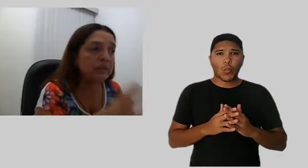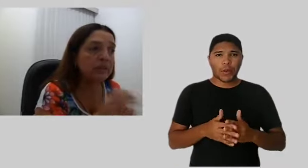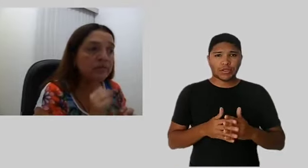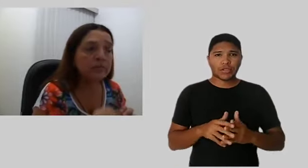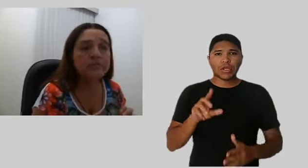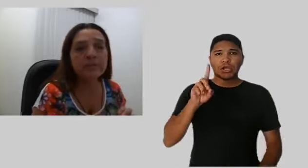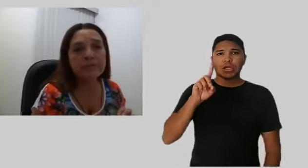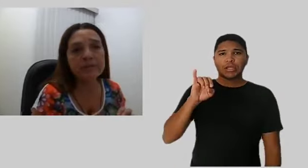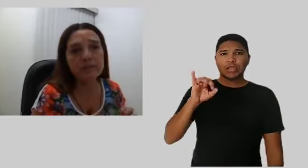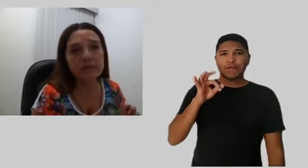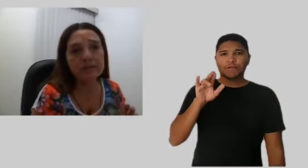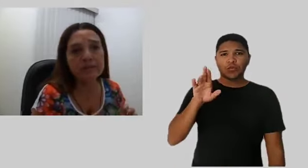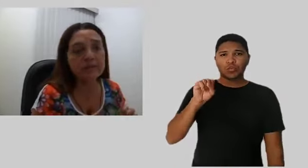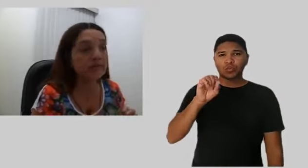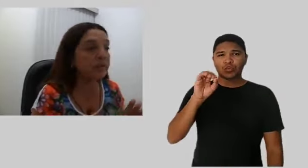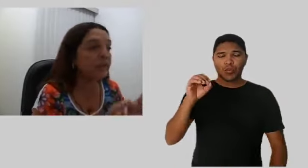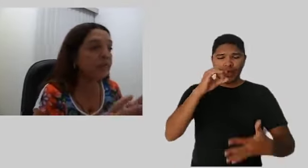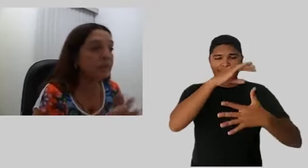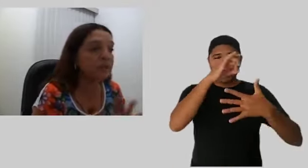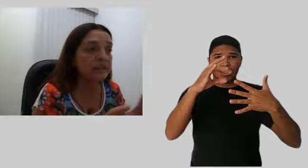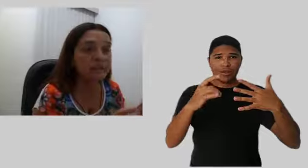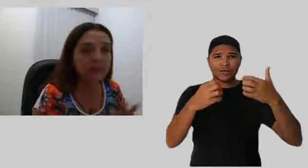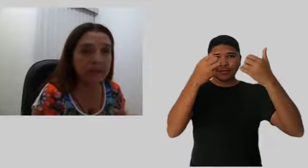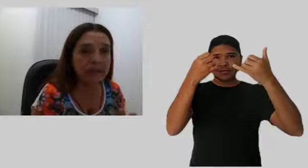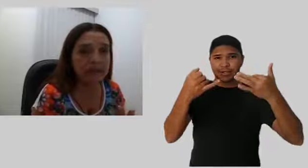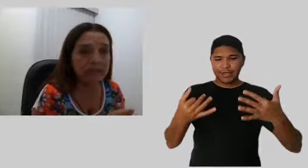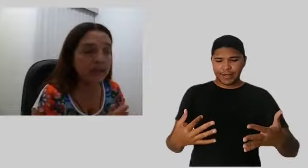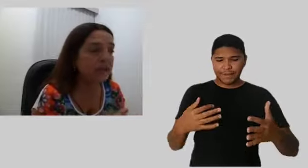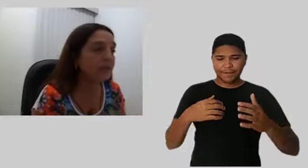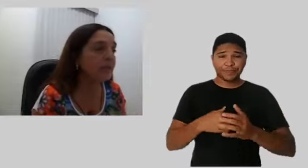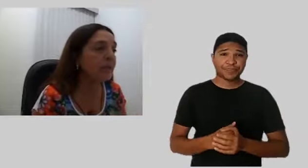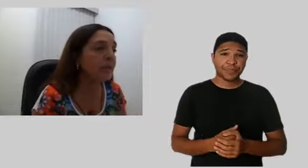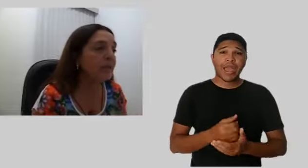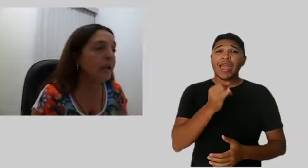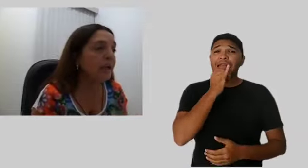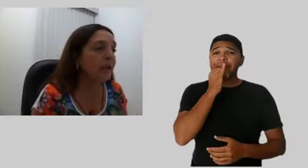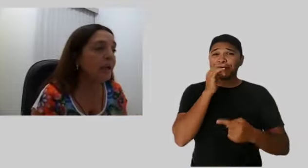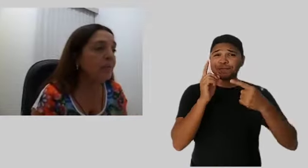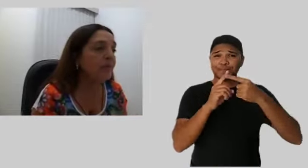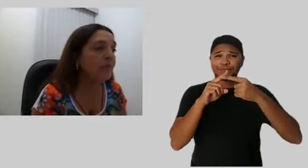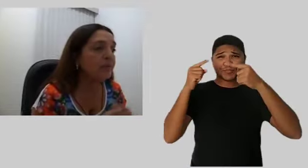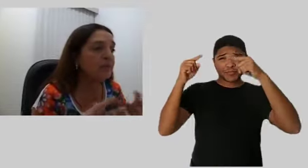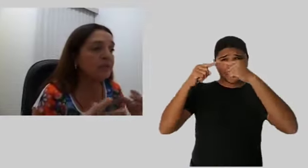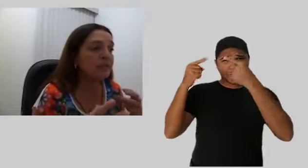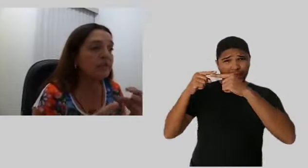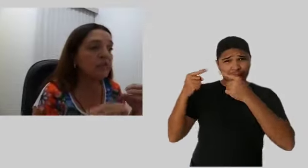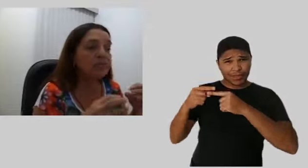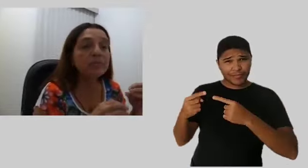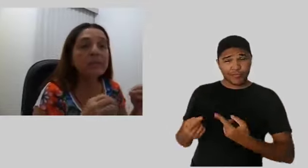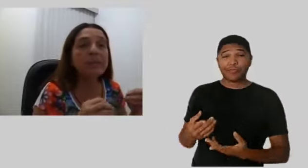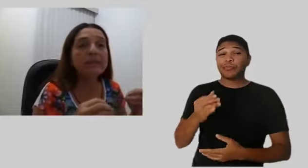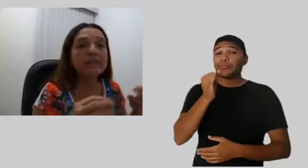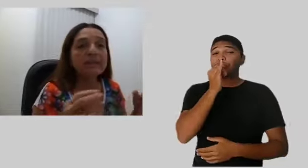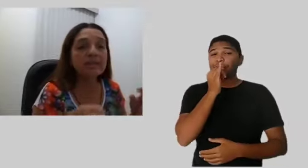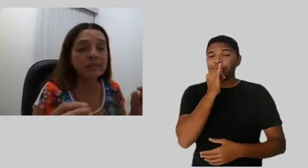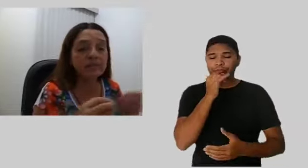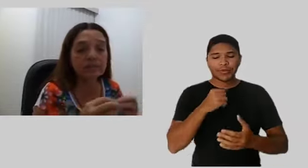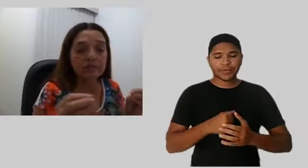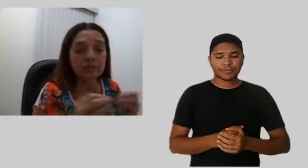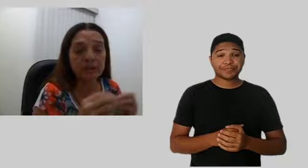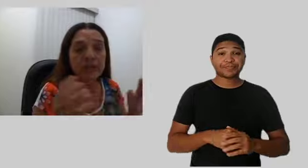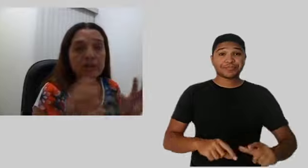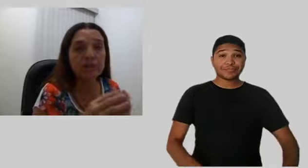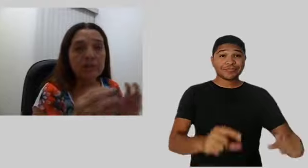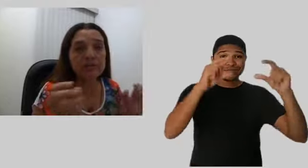pseudo-conceito e o complexo difuso. Cada um deles é explicado separadamente. A primeira associação ocorre por semelhança, então